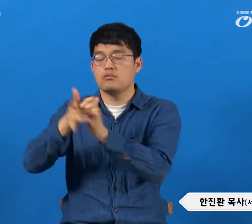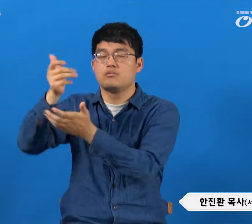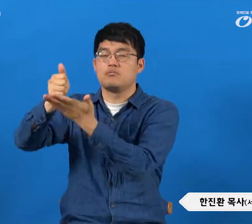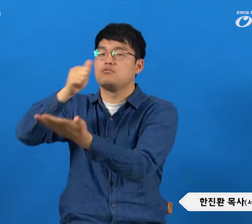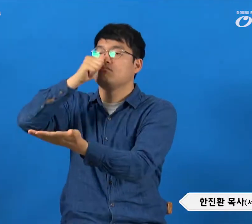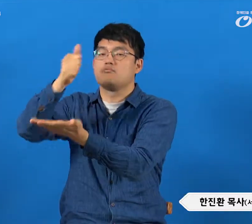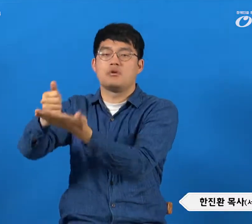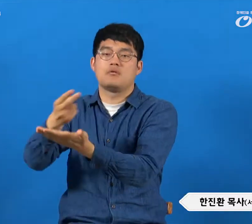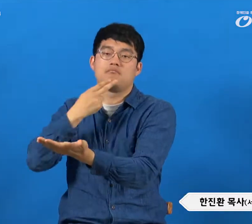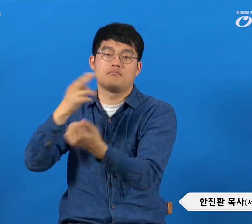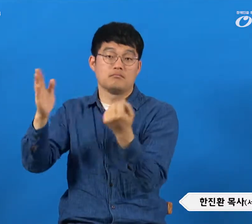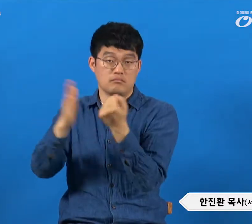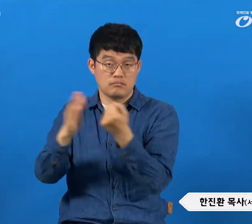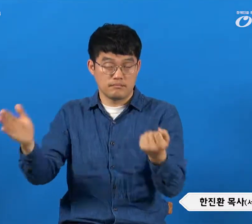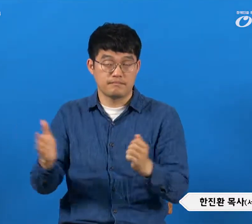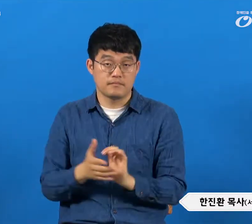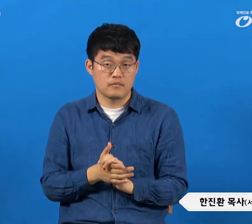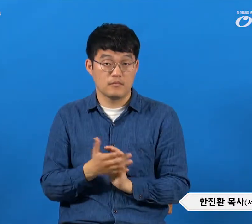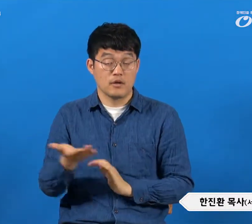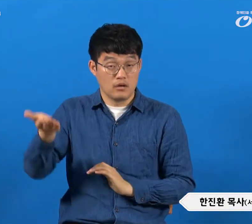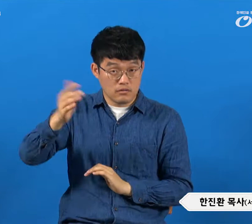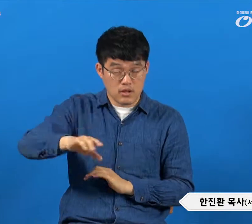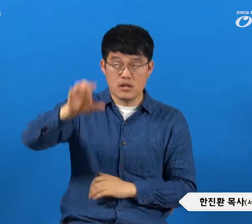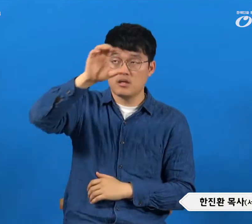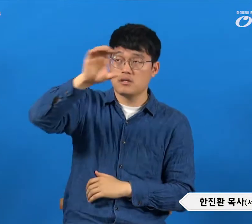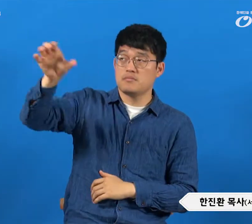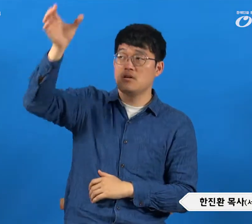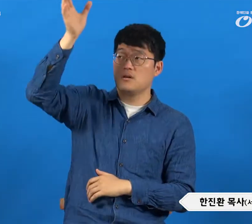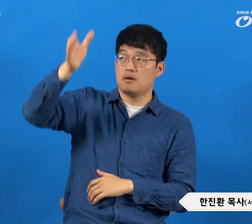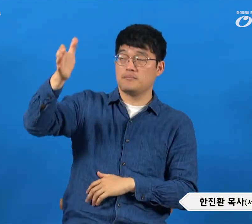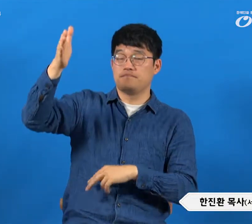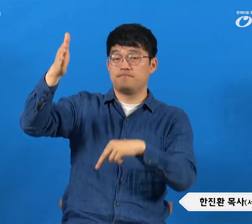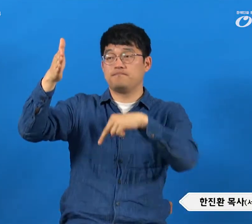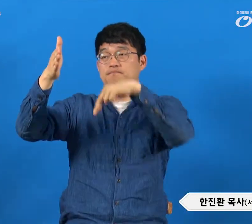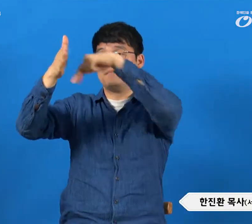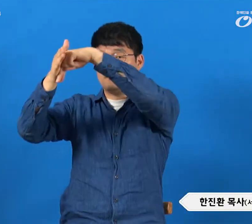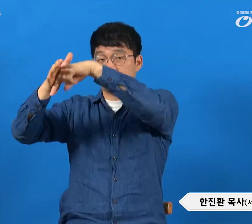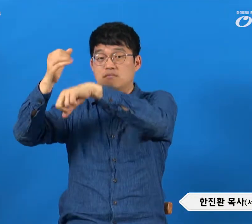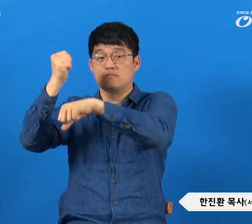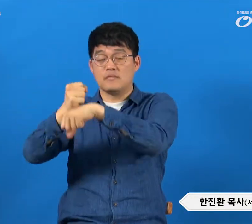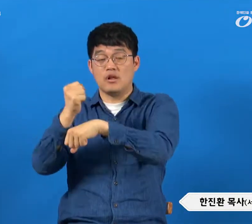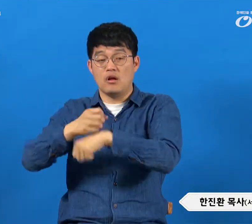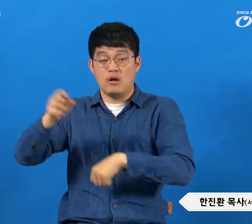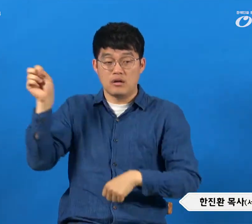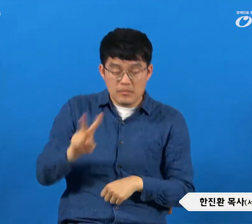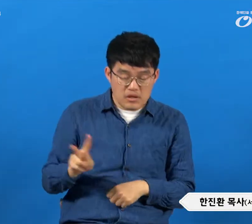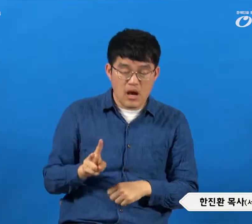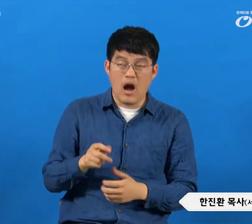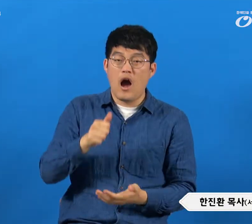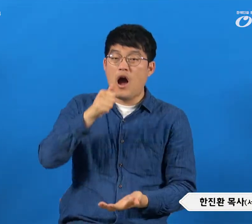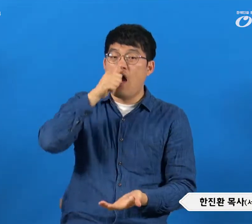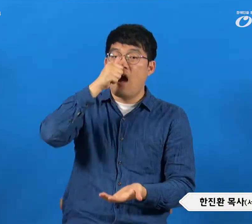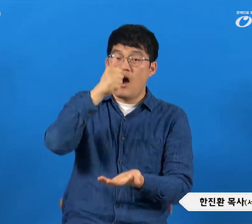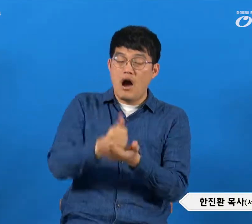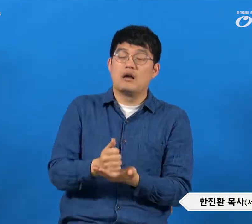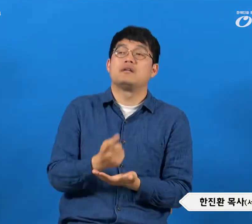않았기 때문에. 그런데 십자가 위에서 갑자기 그 경험을 하기